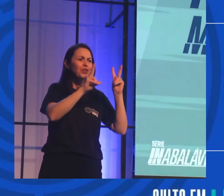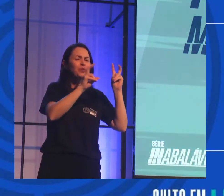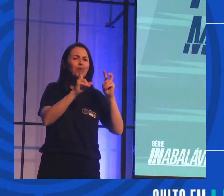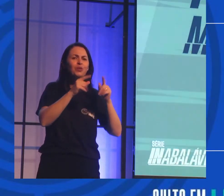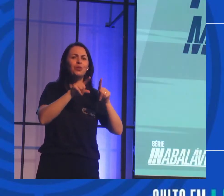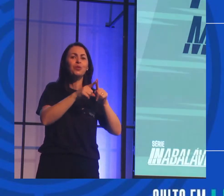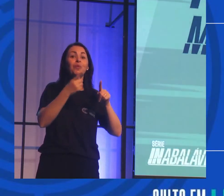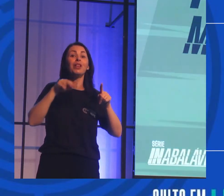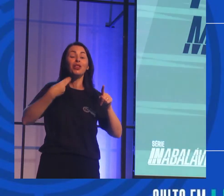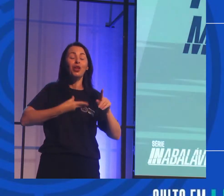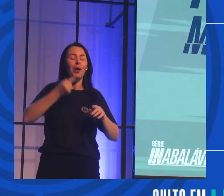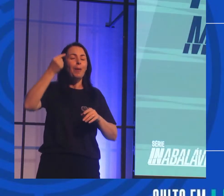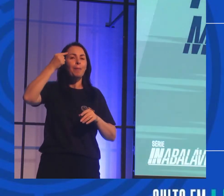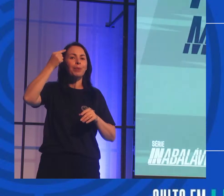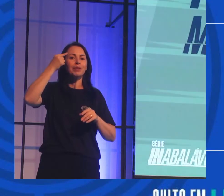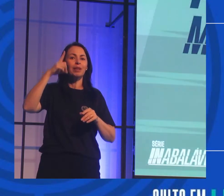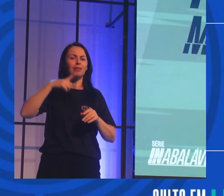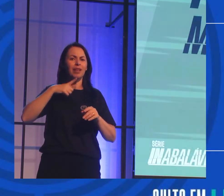você um desafio.